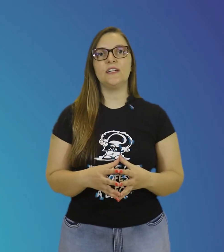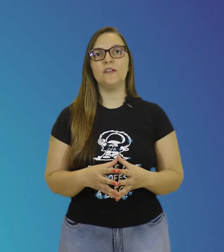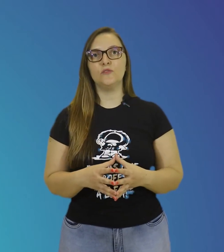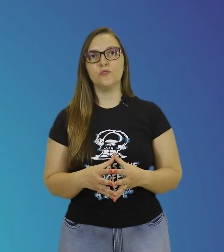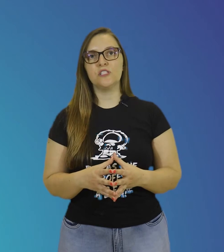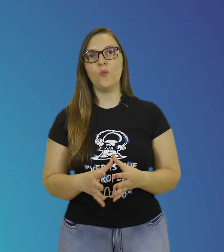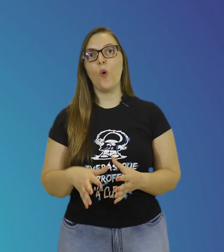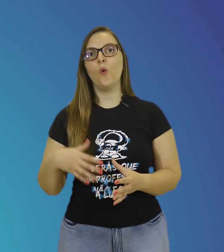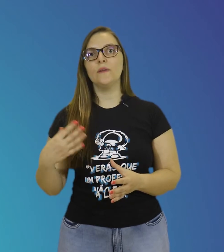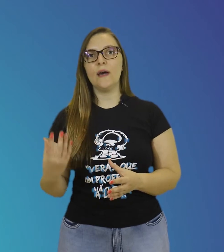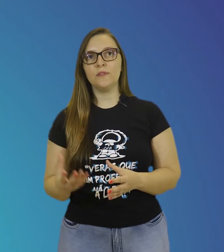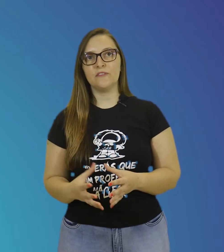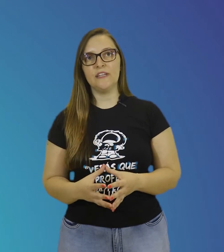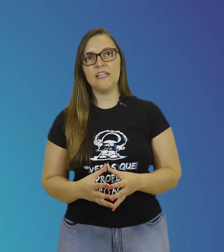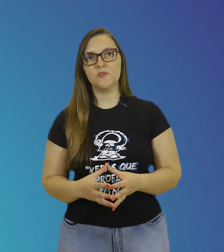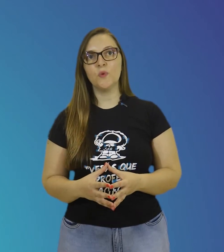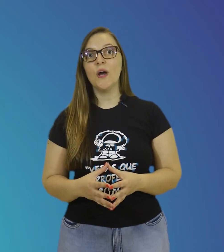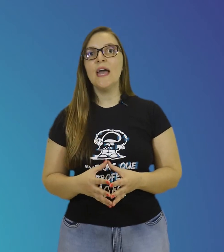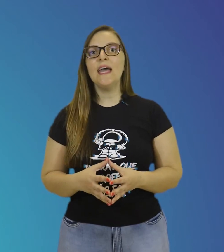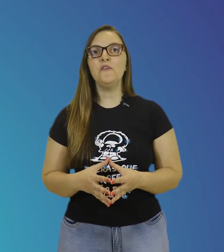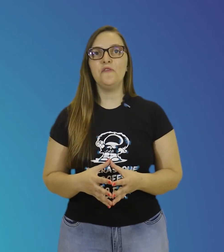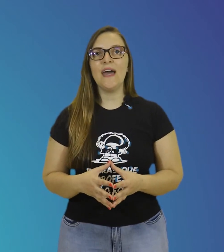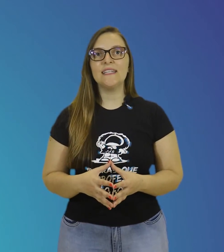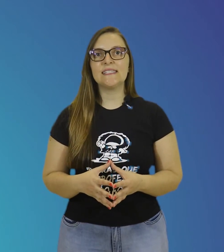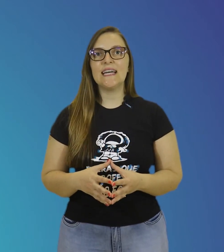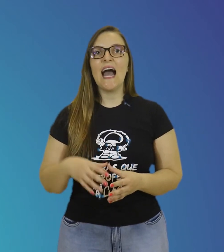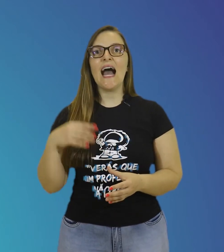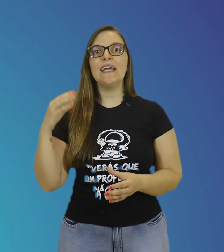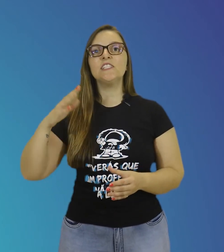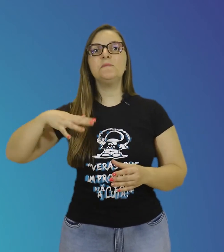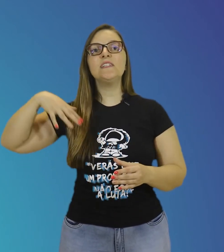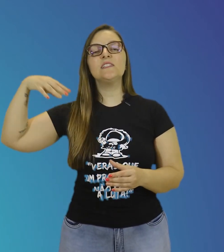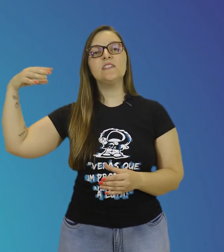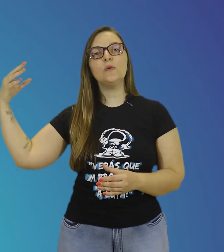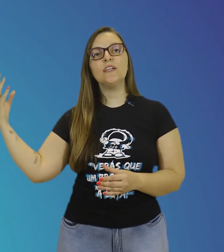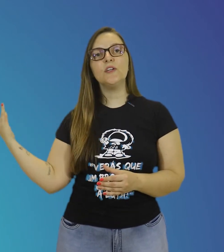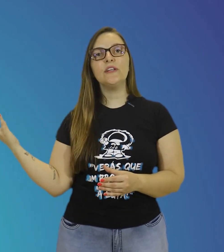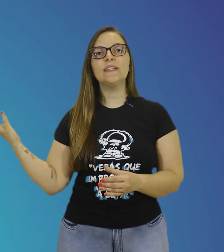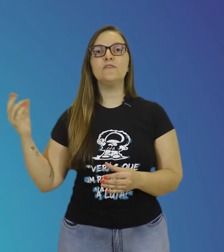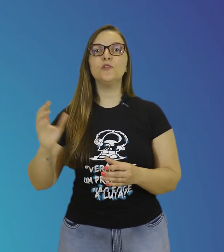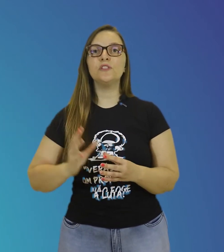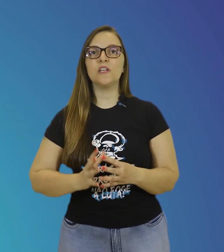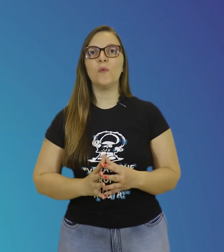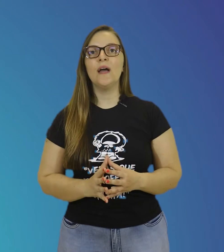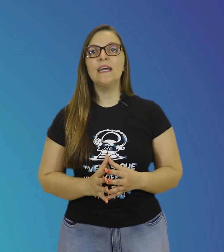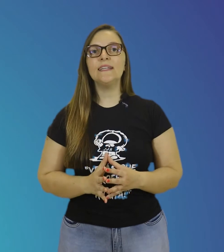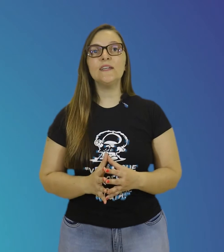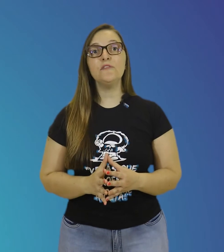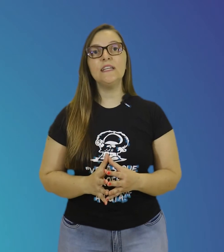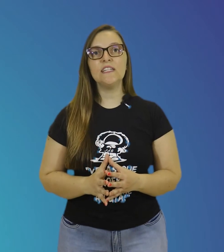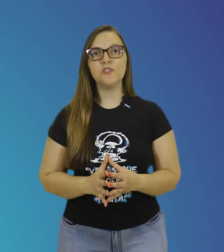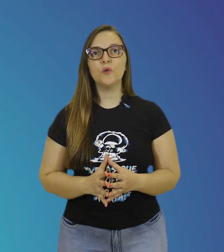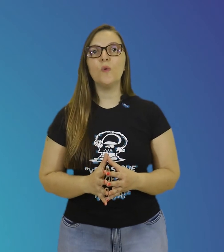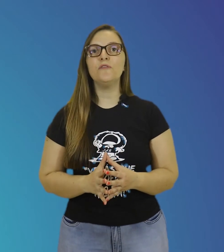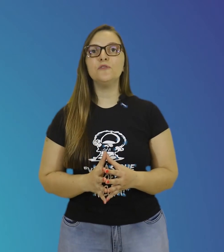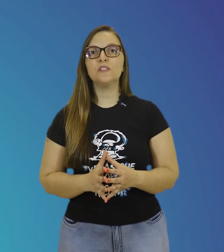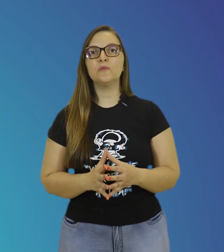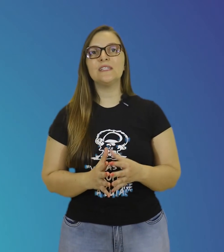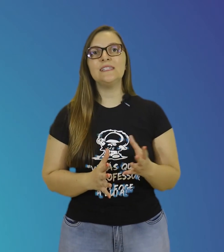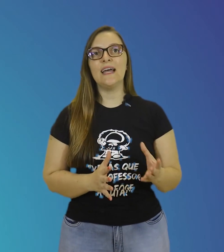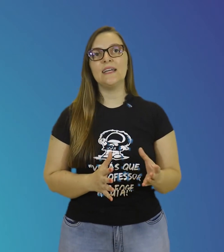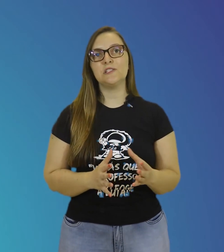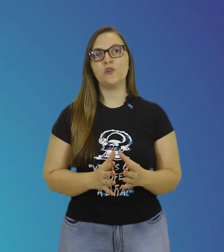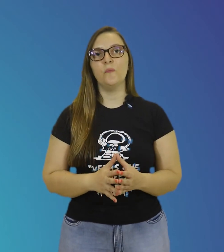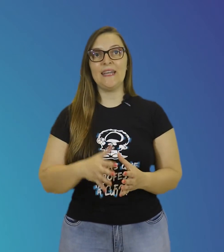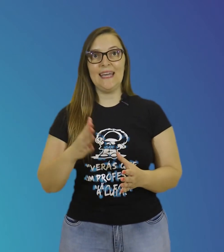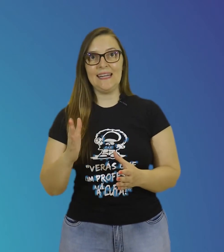sintética da evolução ou neodarwinismo, refere-se à expansão da teoria da evolução, que teve início com a